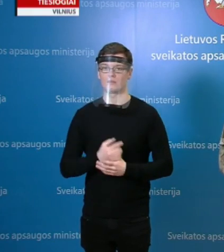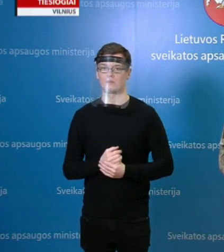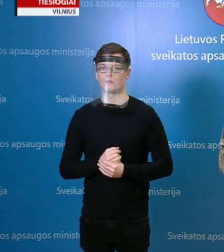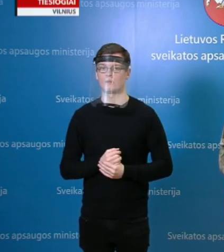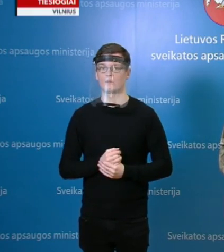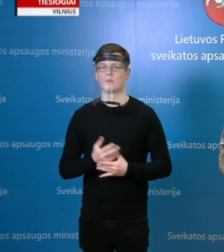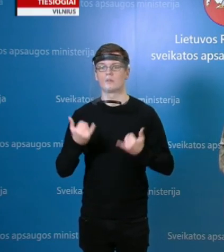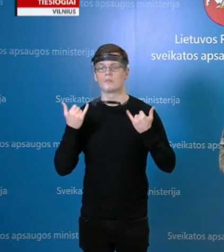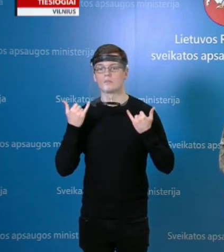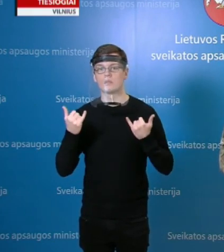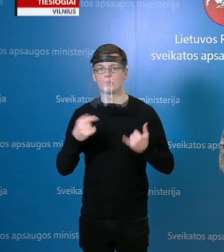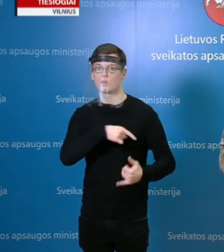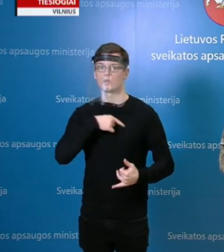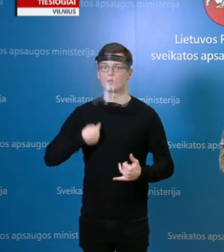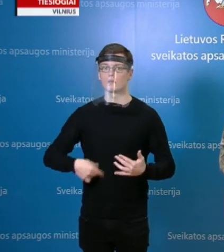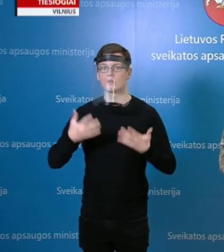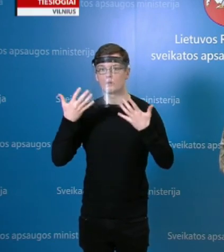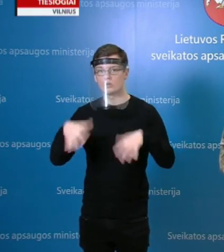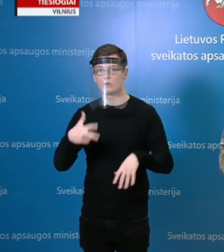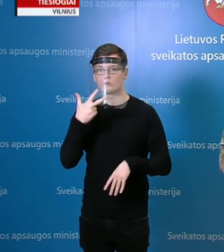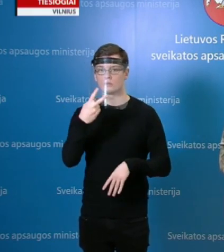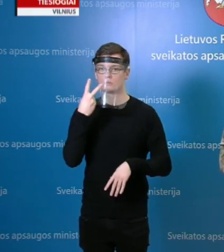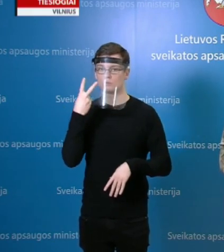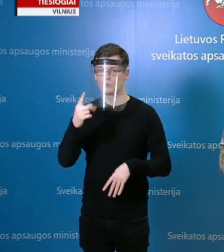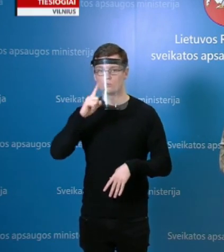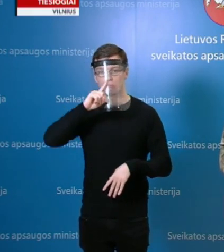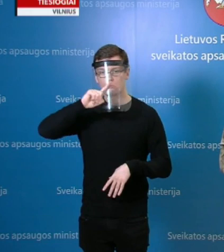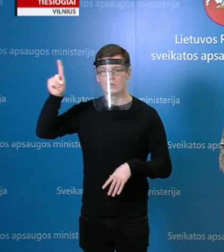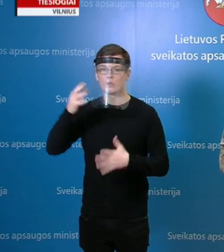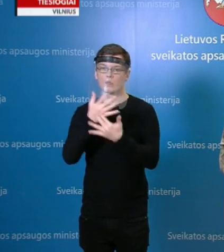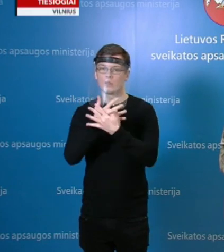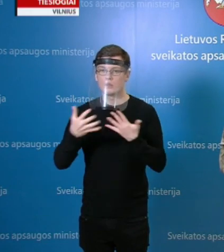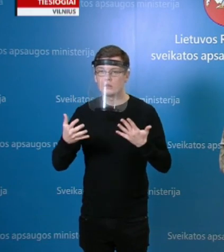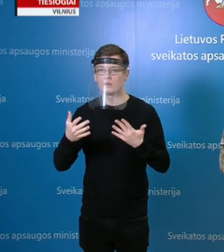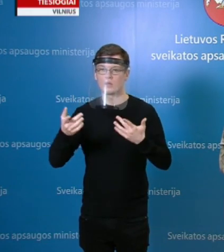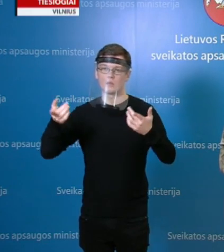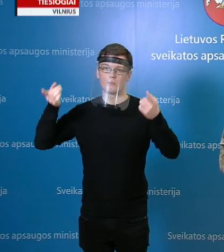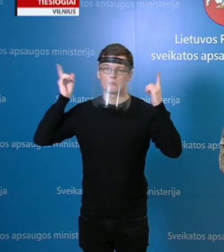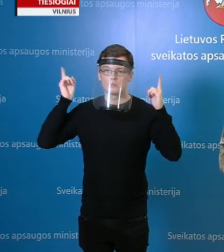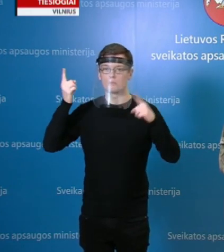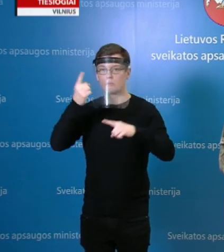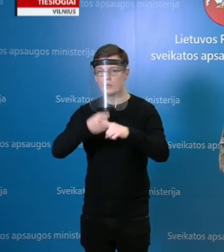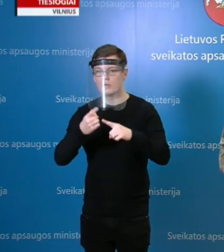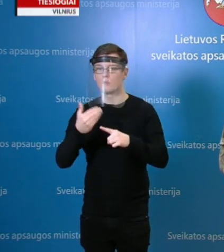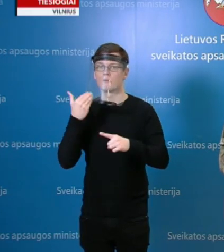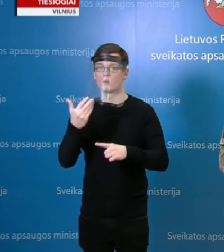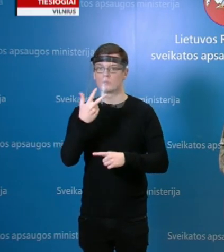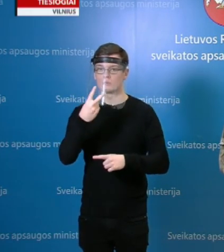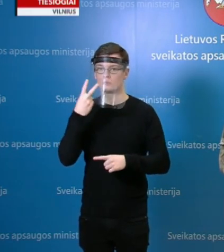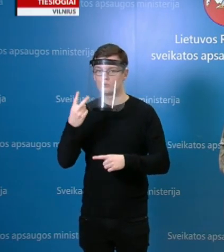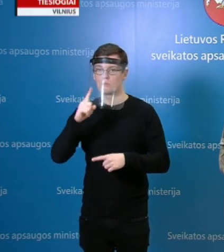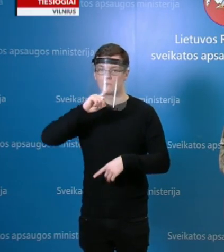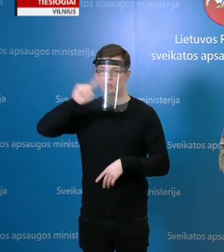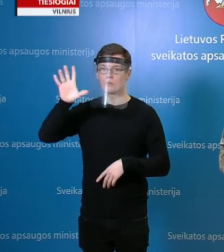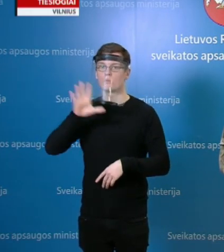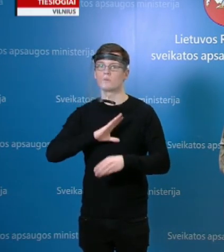iš Kinijos yra atvykę daugiau negu 32 milijonai pozicijų įvairių apsaugos priemonių iš 35 milijonų. Sutartis dar buvo pasirašyta